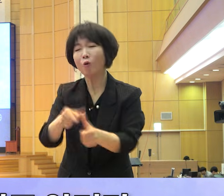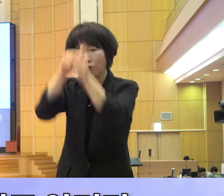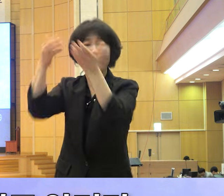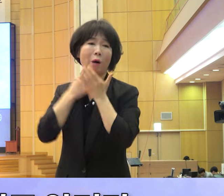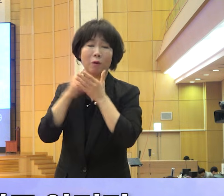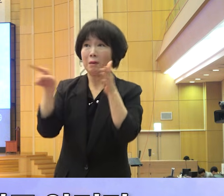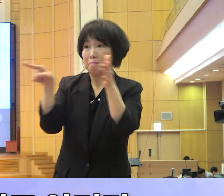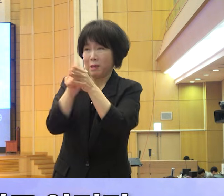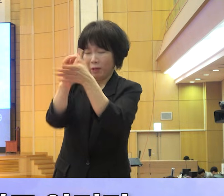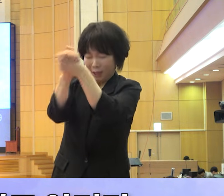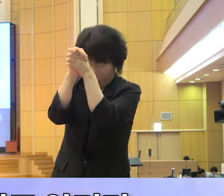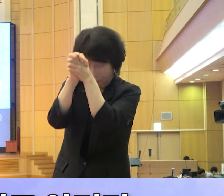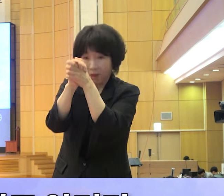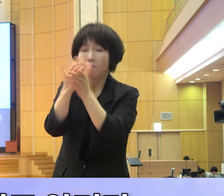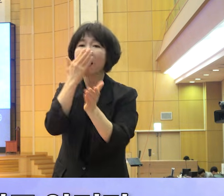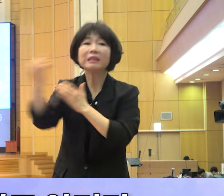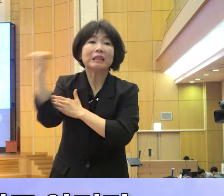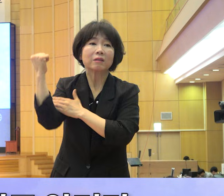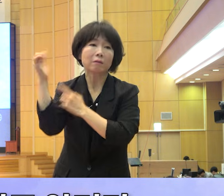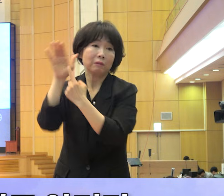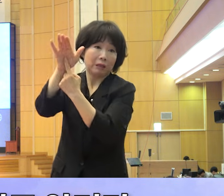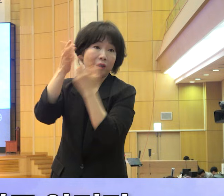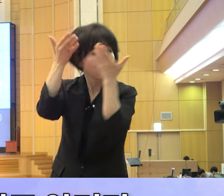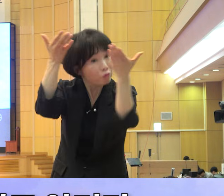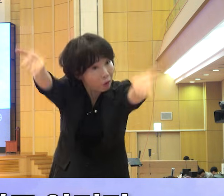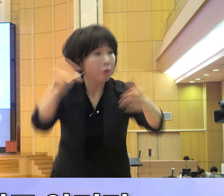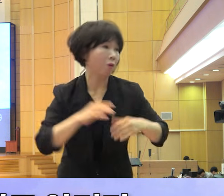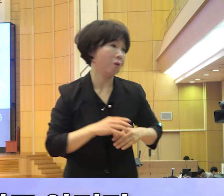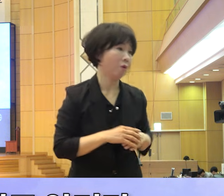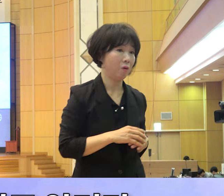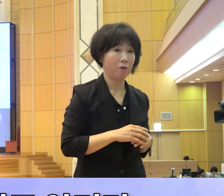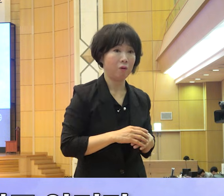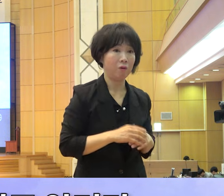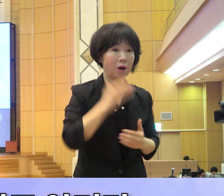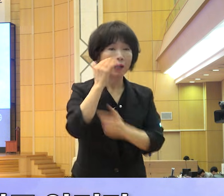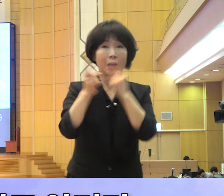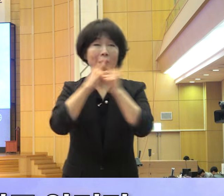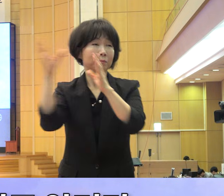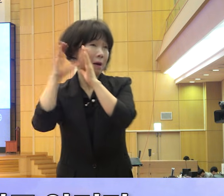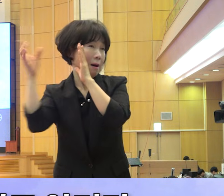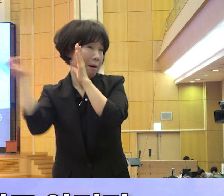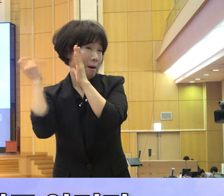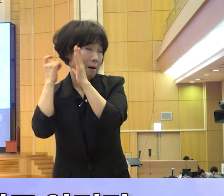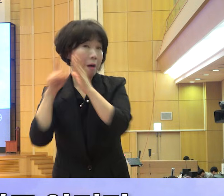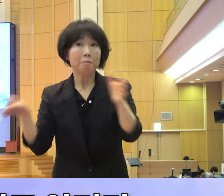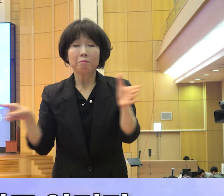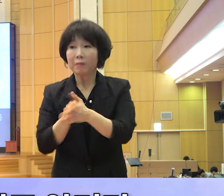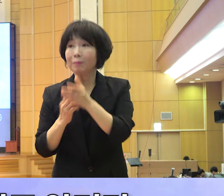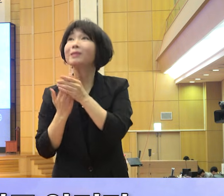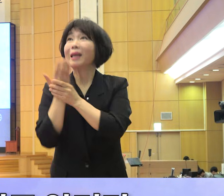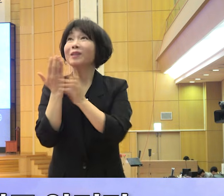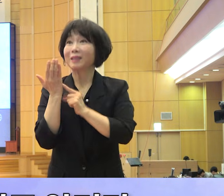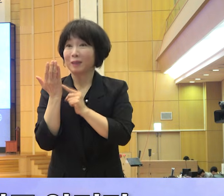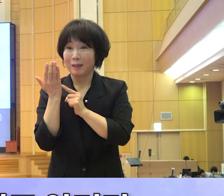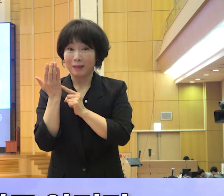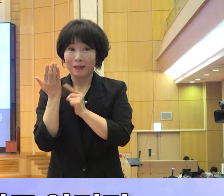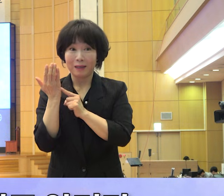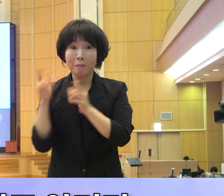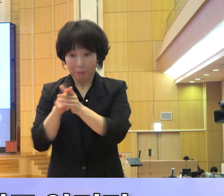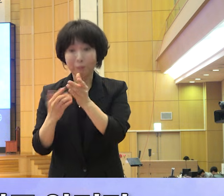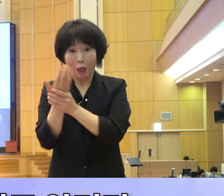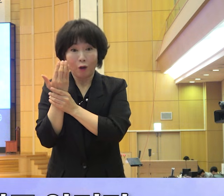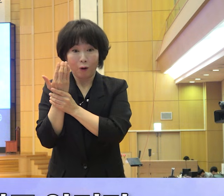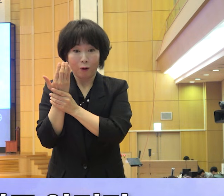기도가 하나님의 능력이 나타나는 거예요. 말씀을 들음으로 믿음이 생기는 거거든요. 말씀을 들으면서